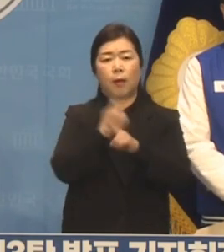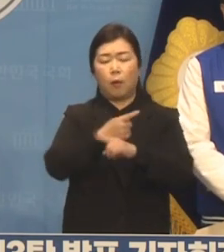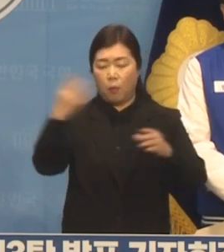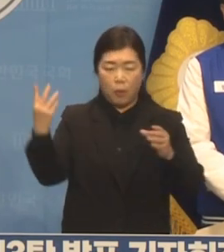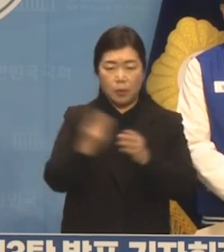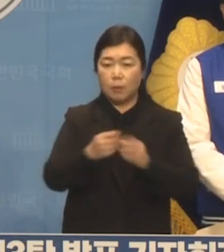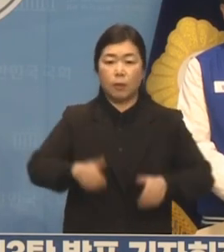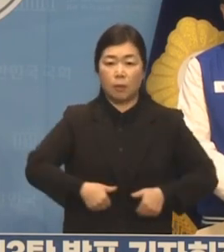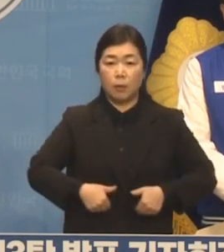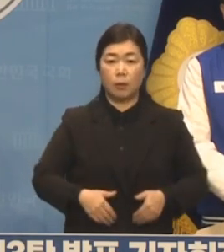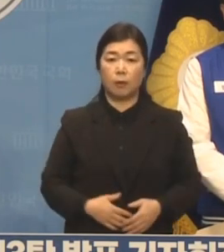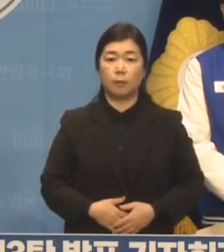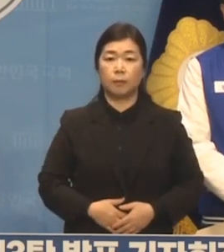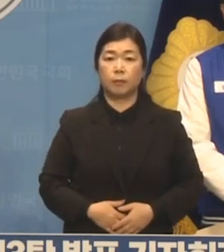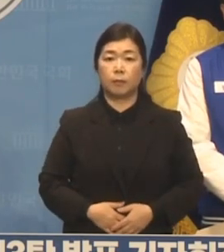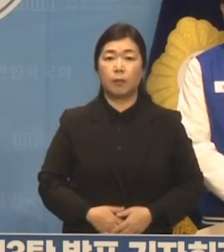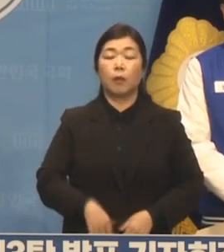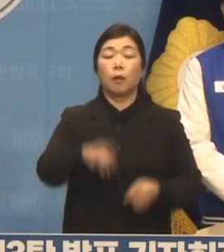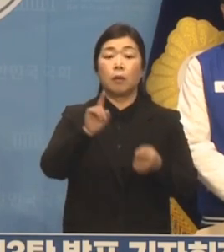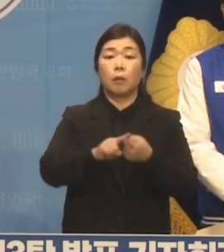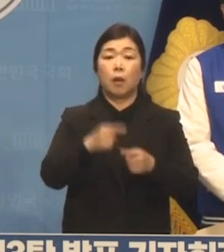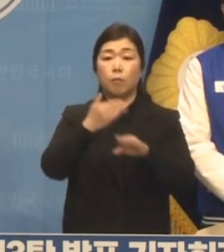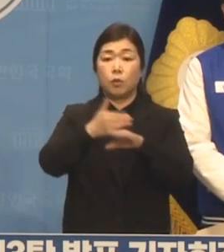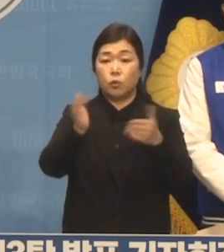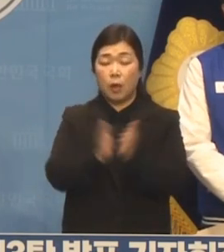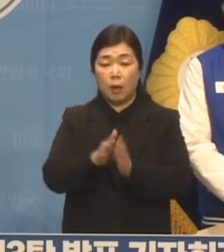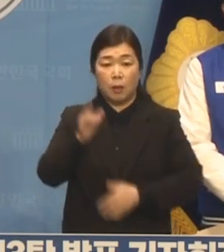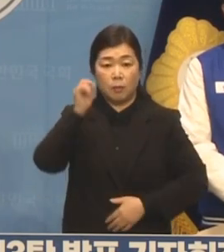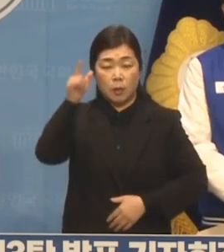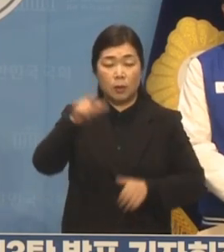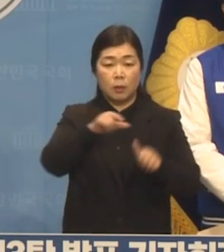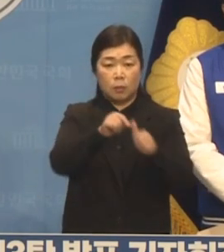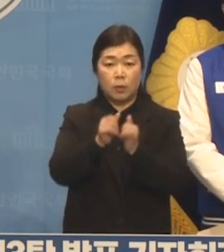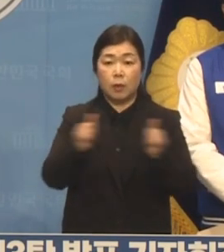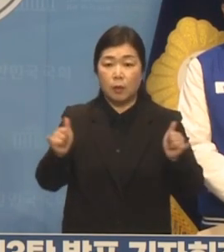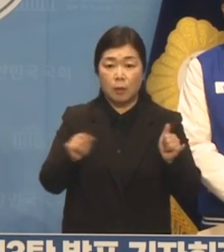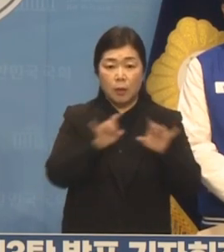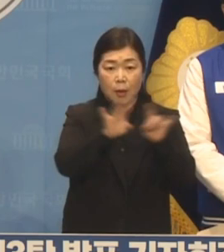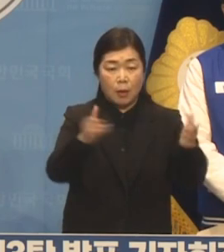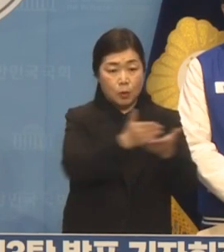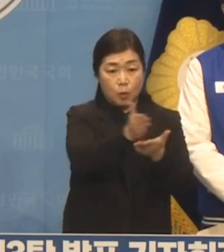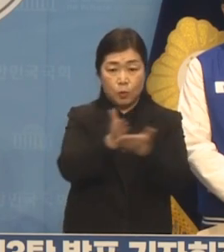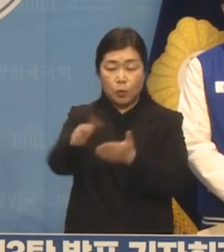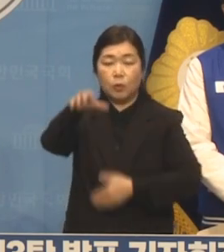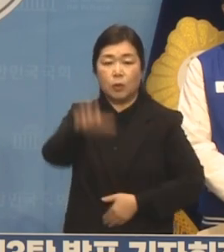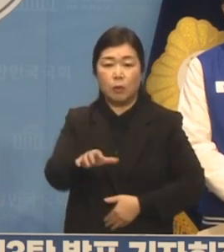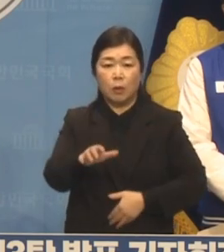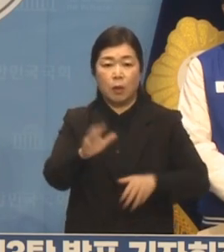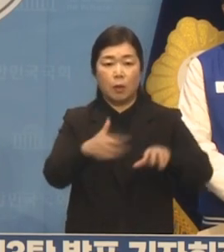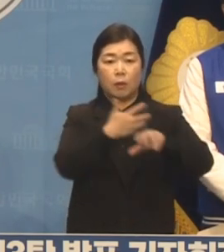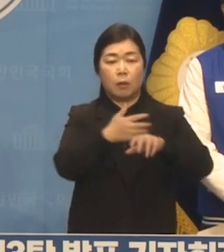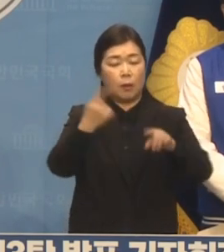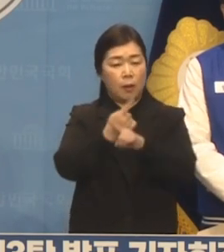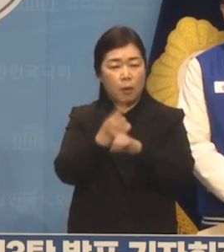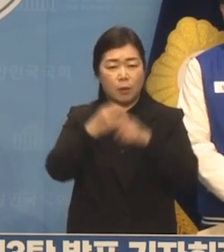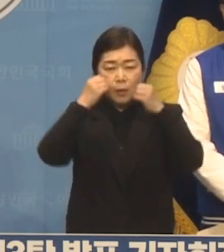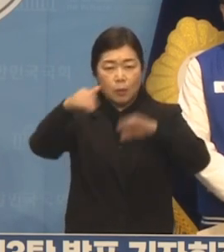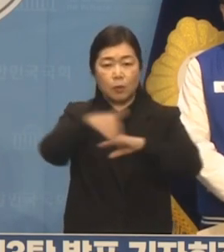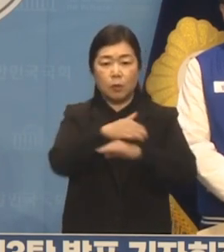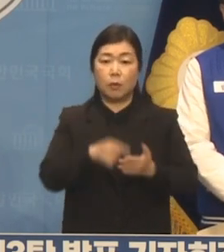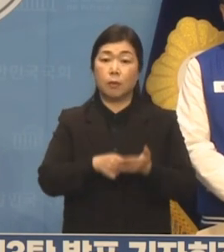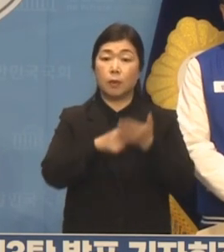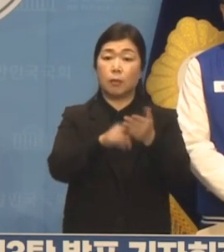합니다. 이에 대해서 민주당 영입 인재들은 각 전문 분야에서 개혁과 새로운 정책을 제안하고자